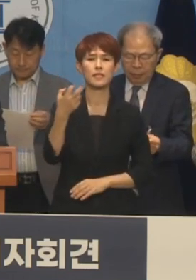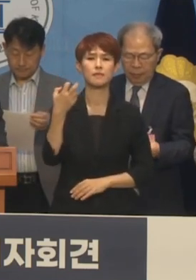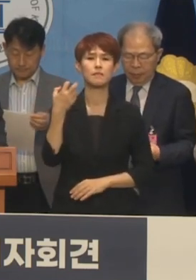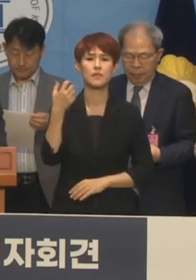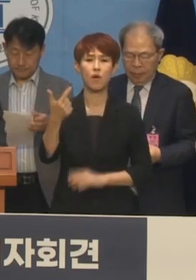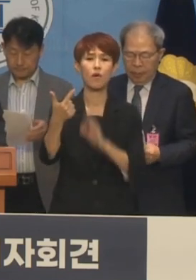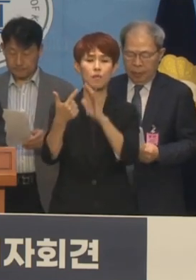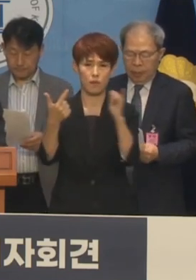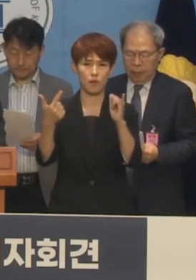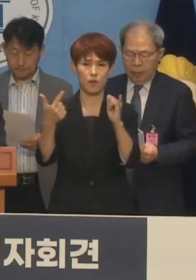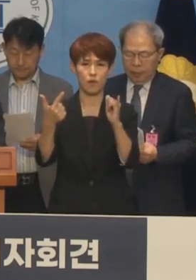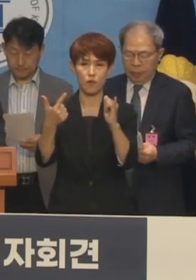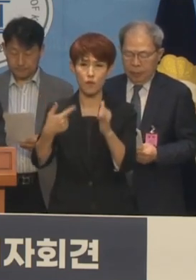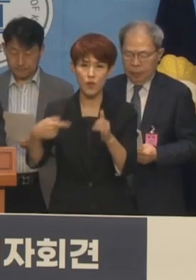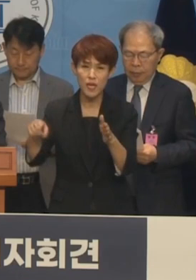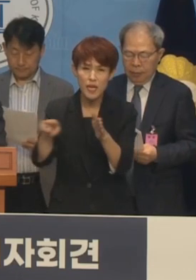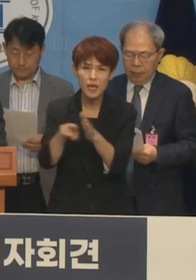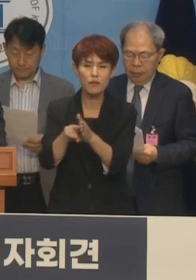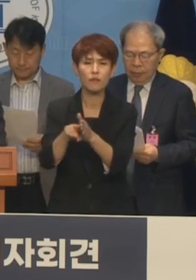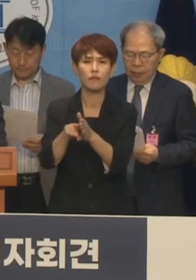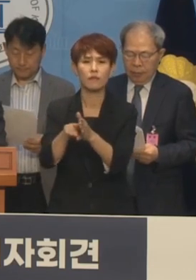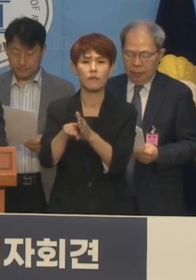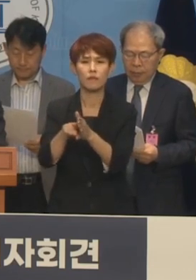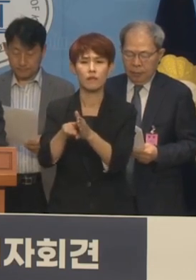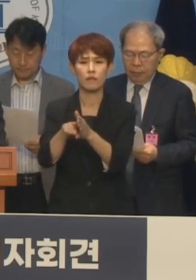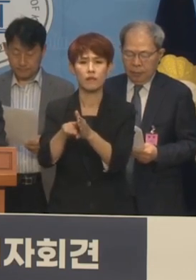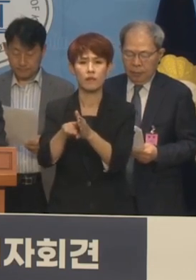186분 열사들의 정신과